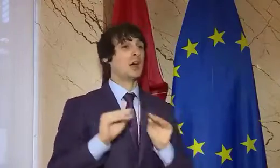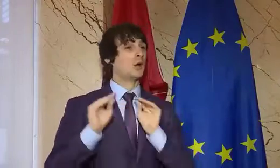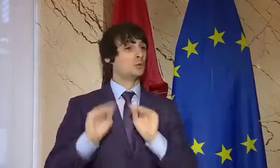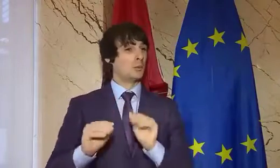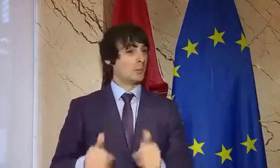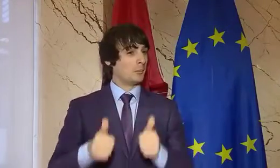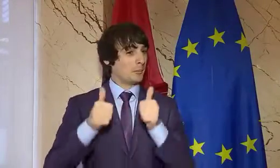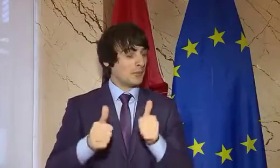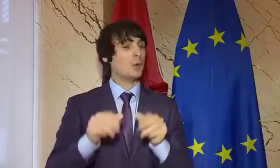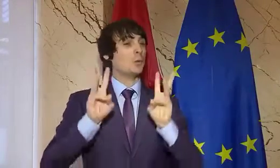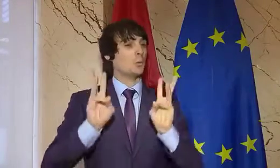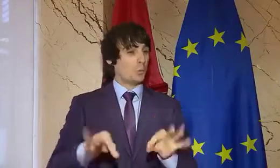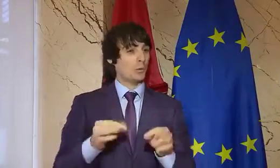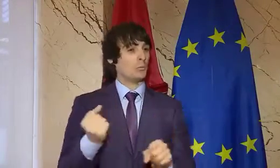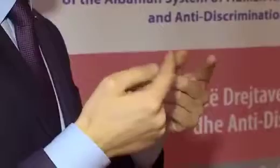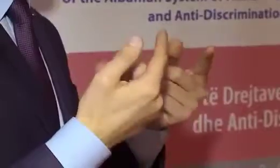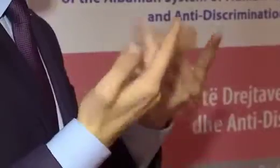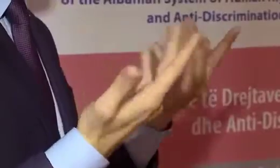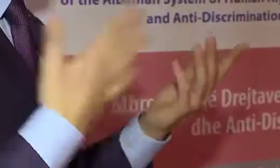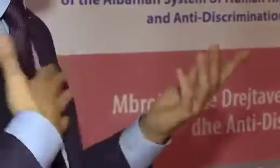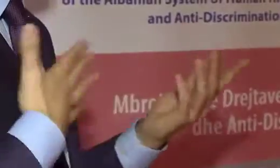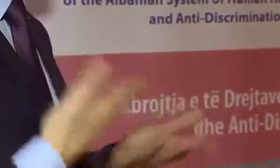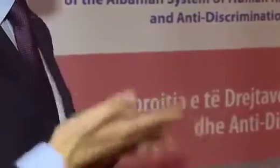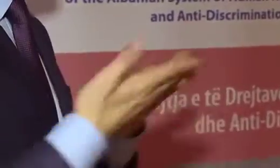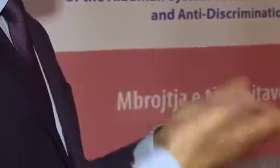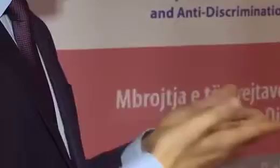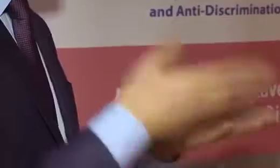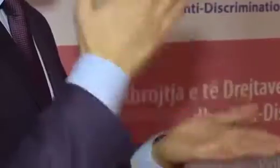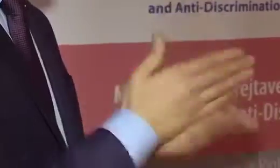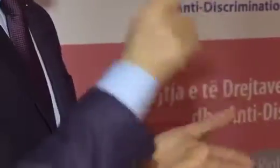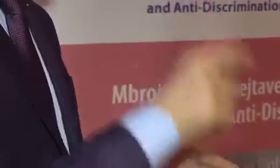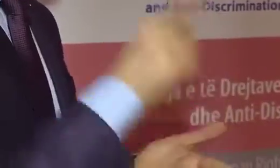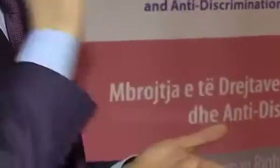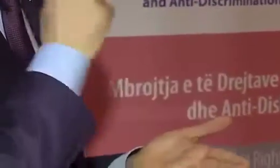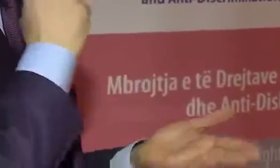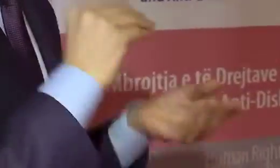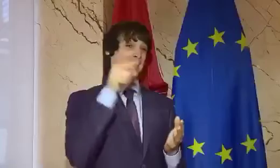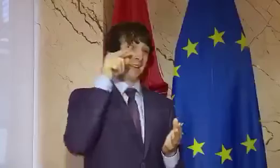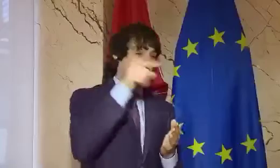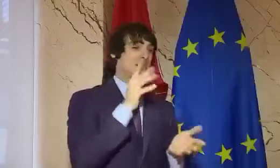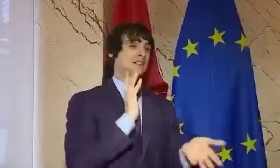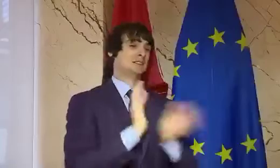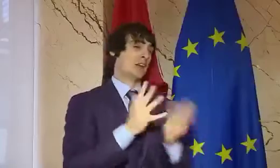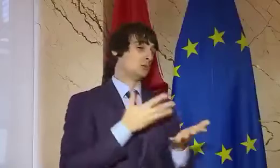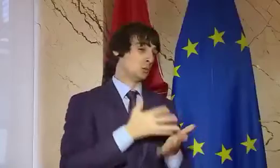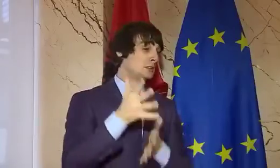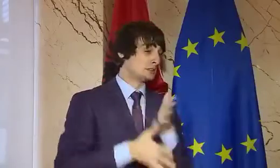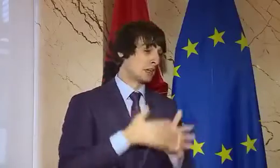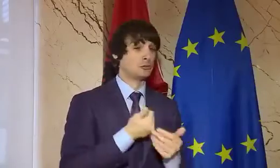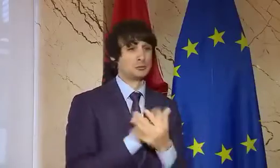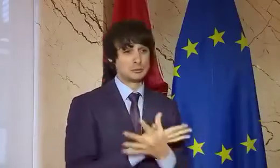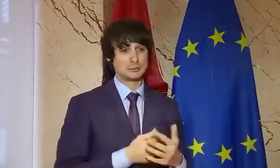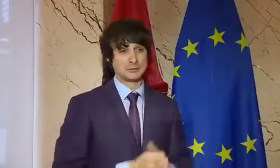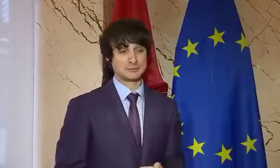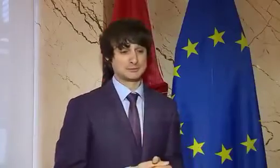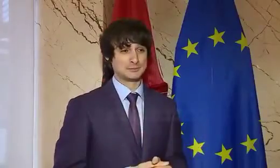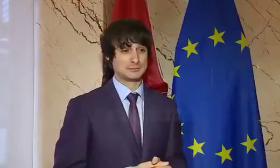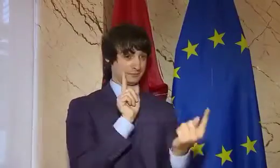të përmirësonte komunikimin në familjen e tyre edhe më shumë mundësi punësimi. Aksesi në informacion në gjuhën e shenjave mungon. Për